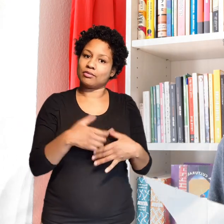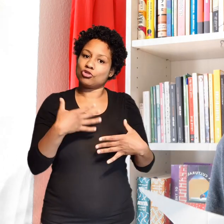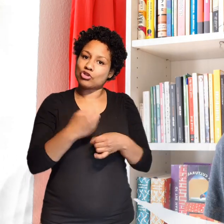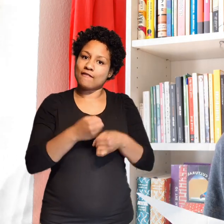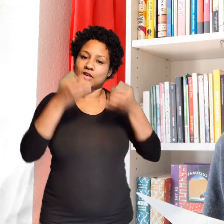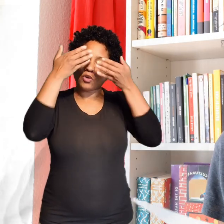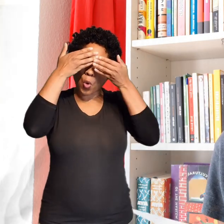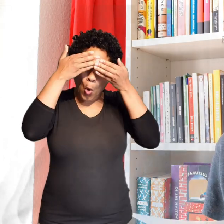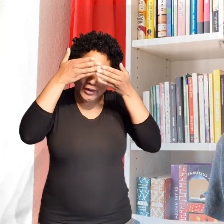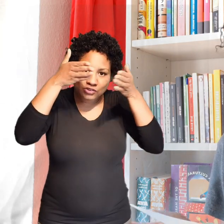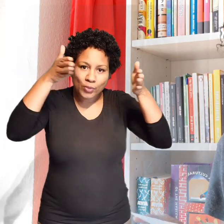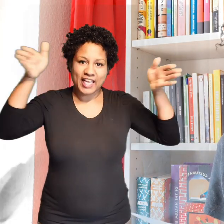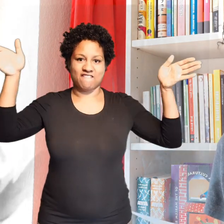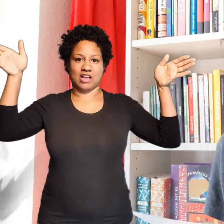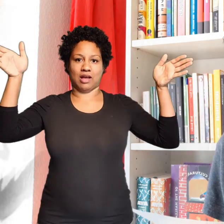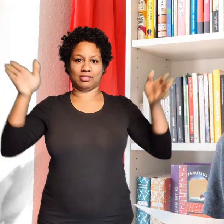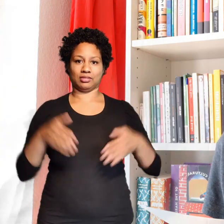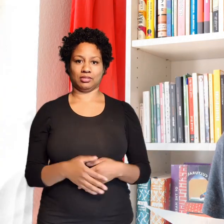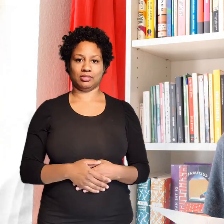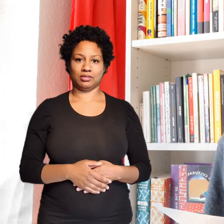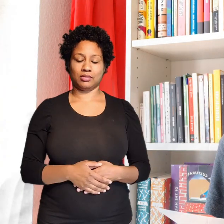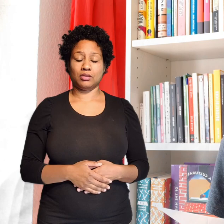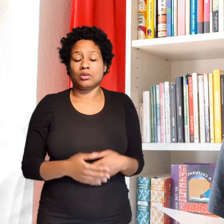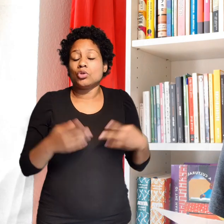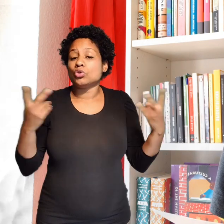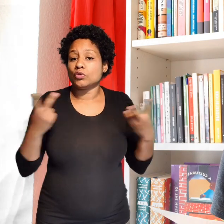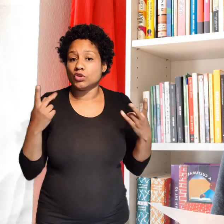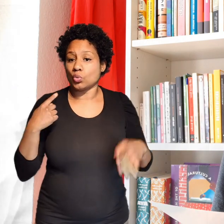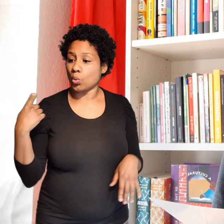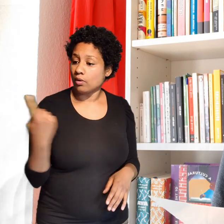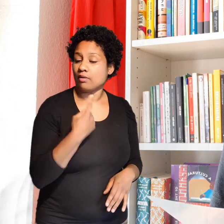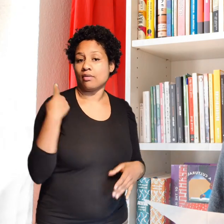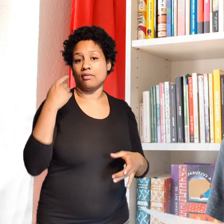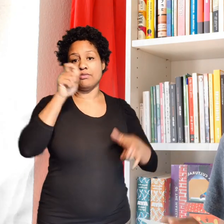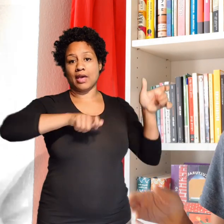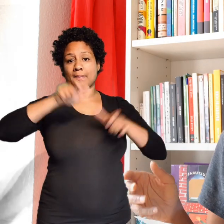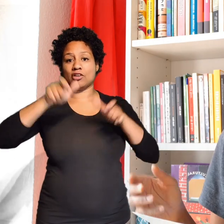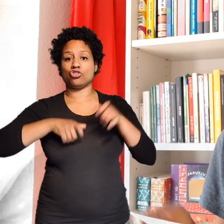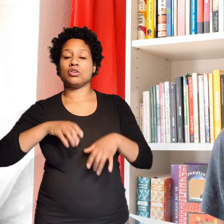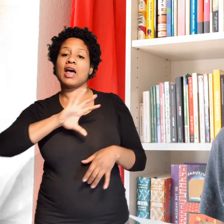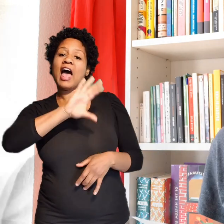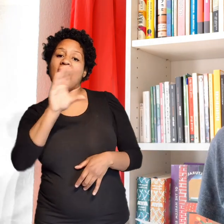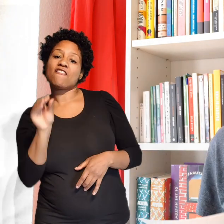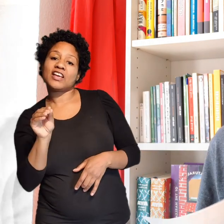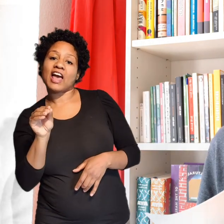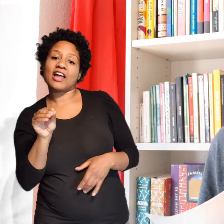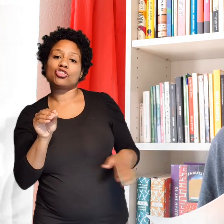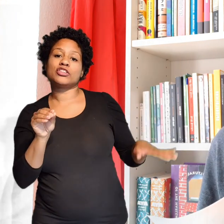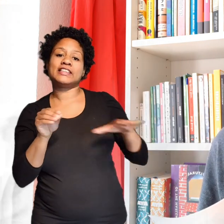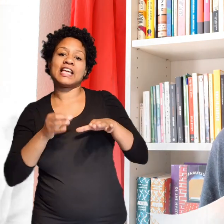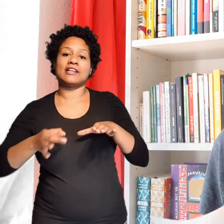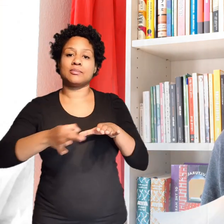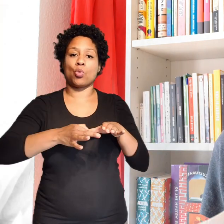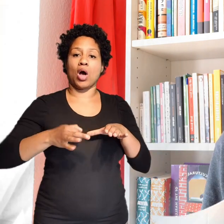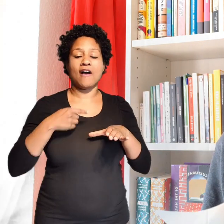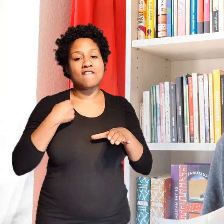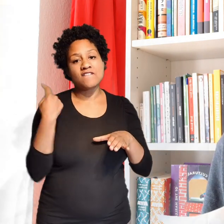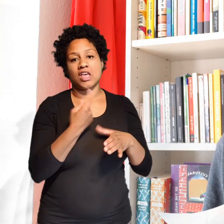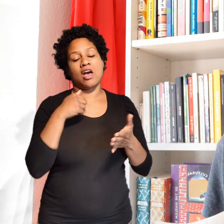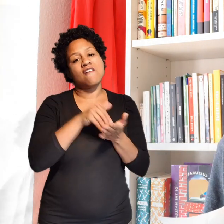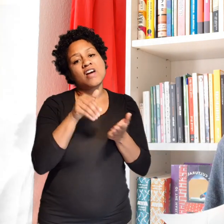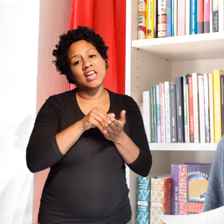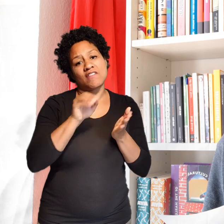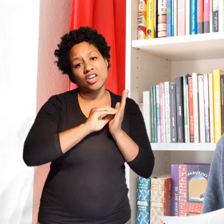erweitern. So oder so schreiben wir Menschen der afrikanischen Diaspora weiter, denn es gibt unendlich